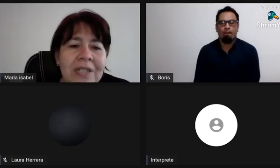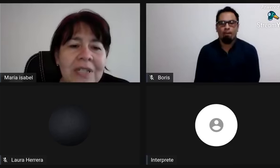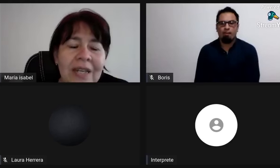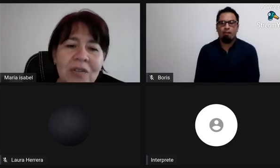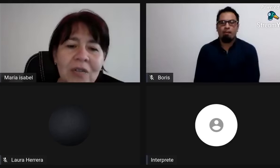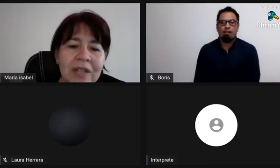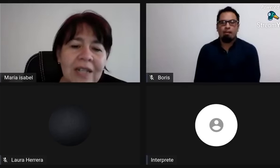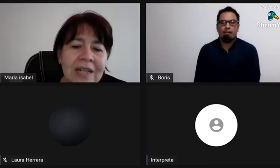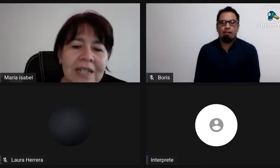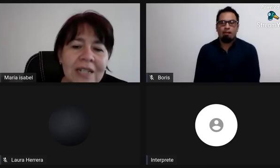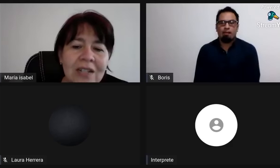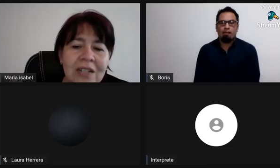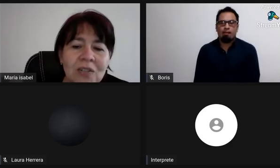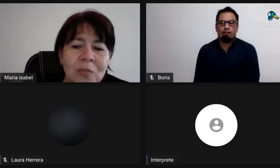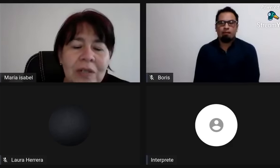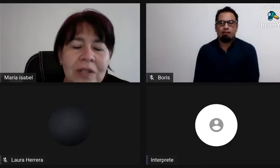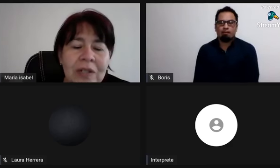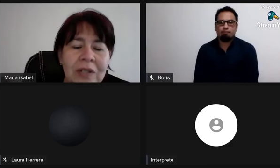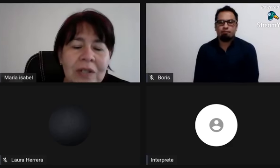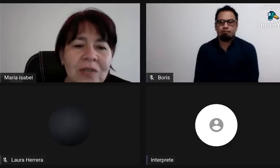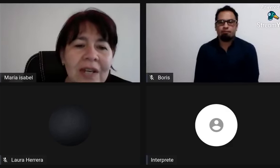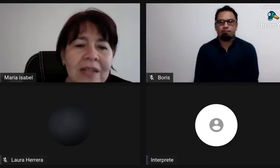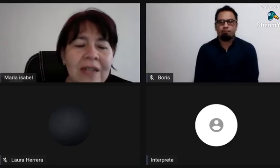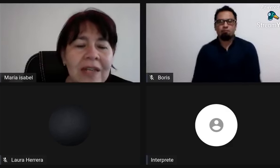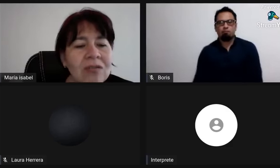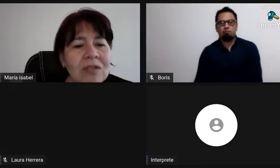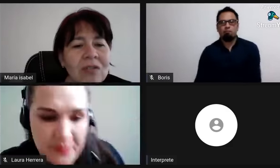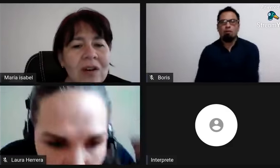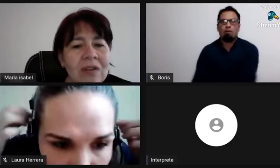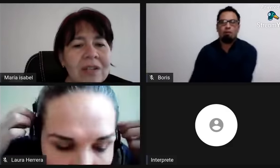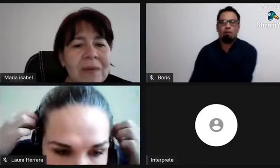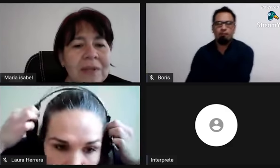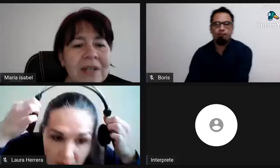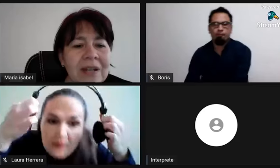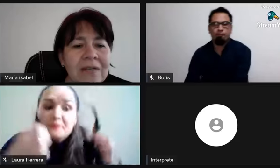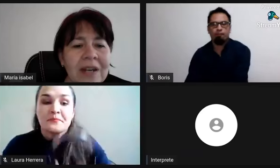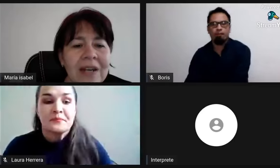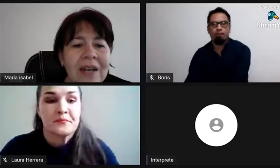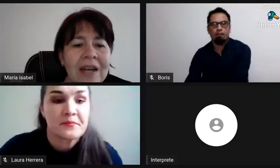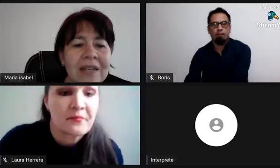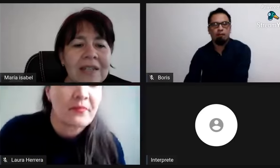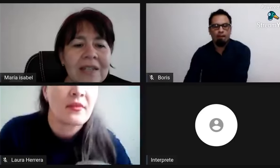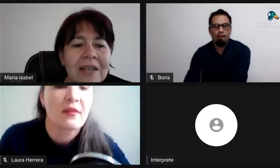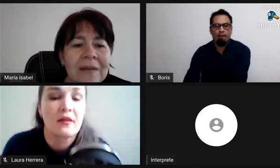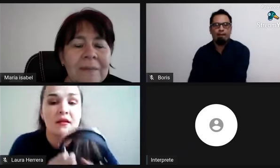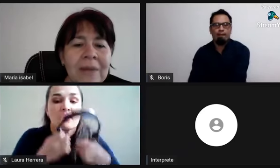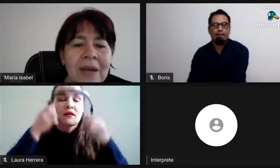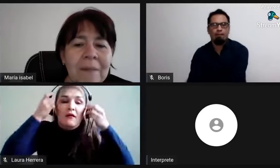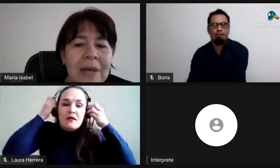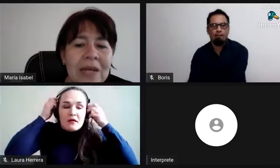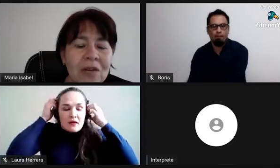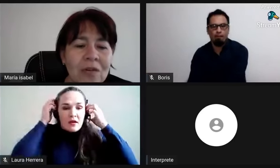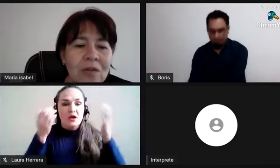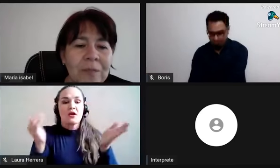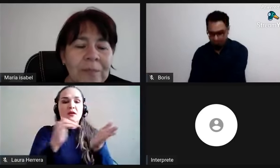Boris, yo quería si nos puedes ayudar a entender, los historiadores siempre se refieren a este